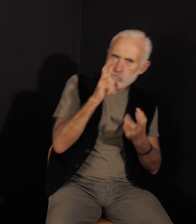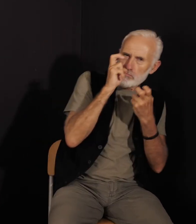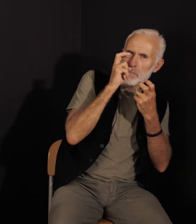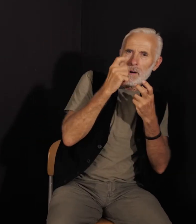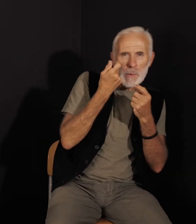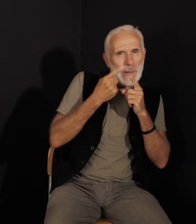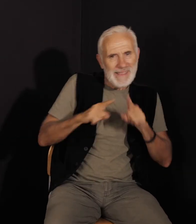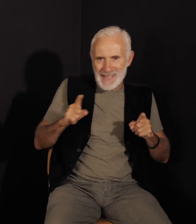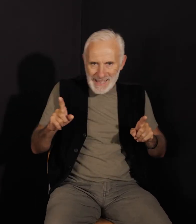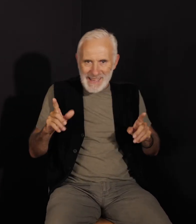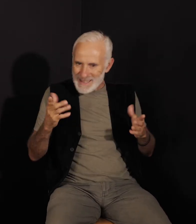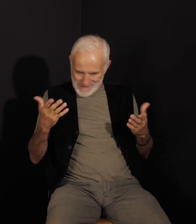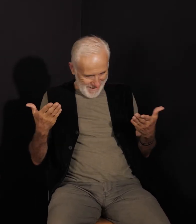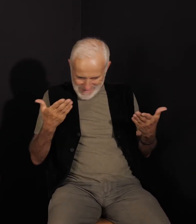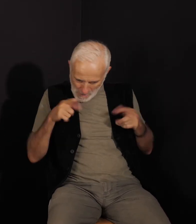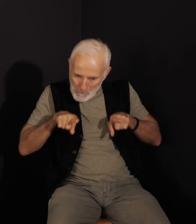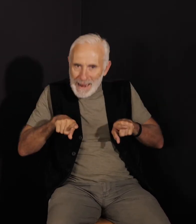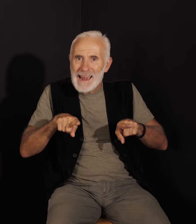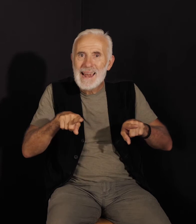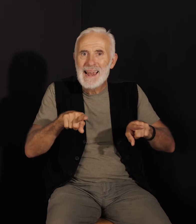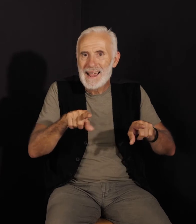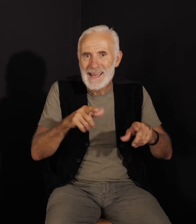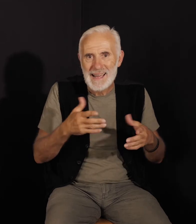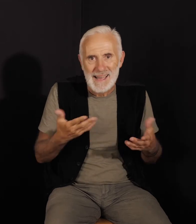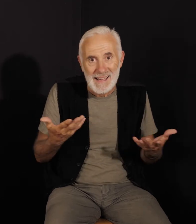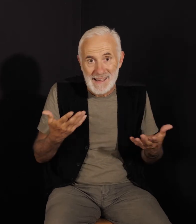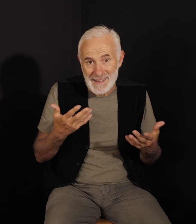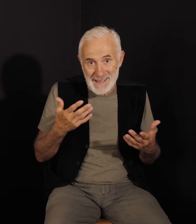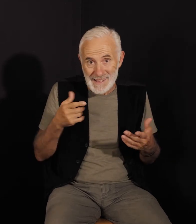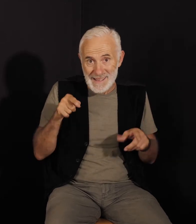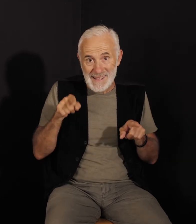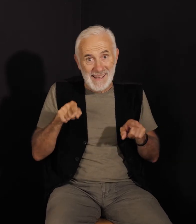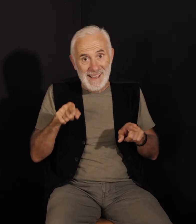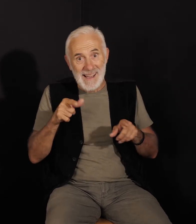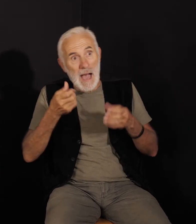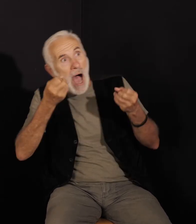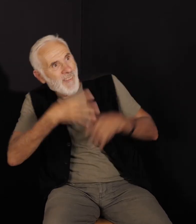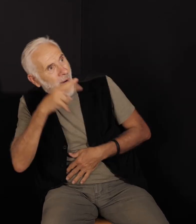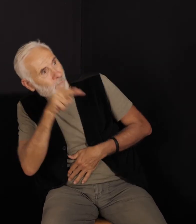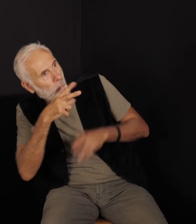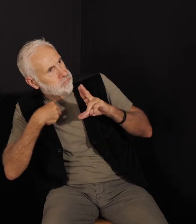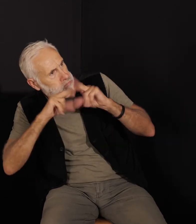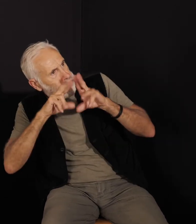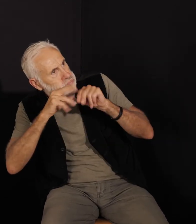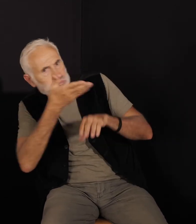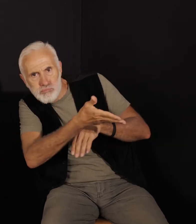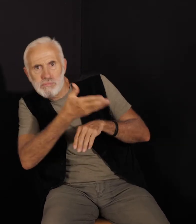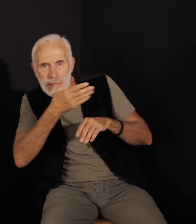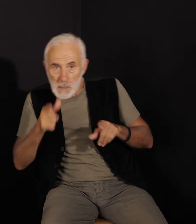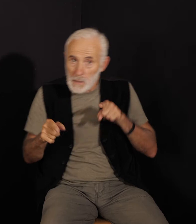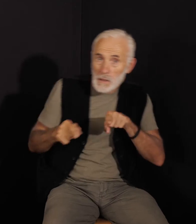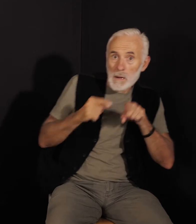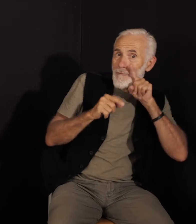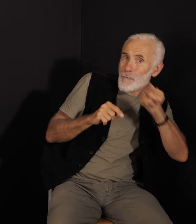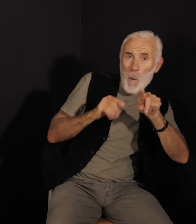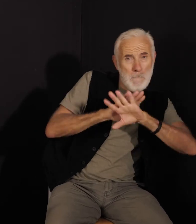différente, mais comment ils se connaissaient, comment ils retracent dans leurs livres respectifs les mêmes événements qui ont influencé sur